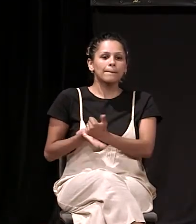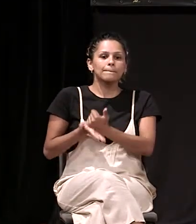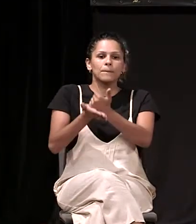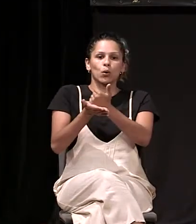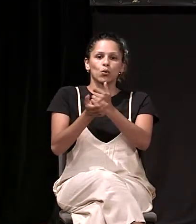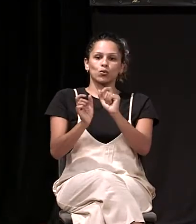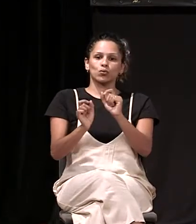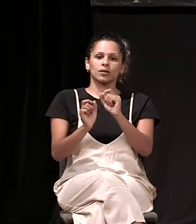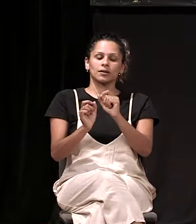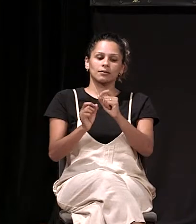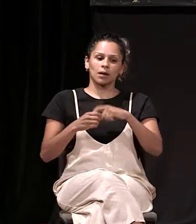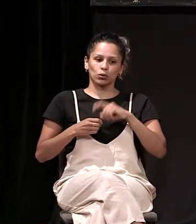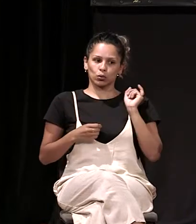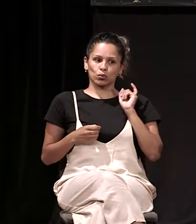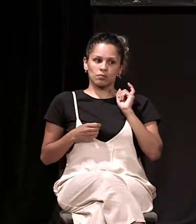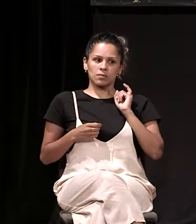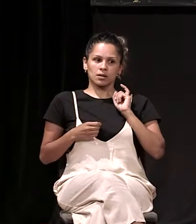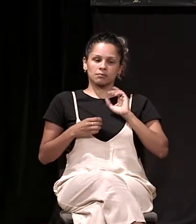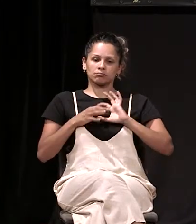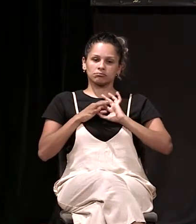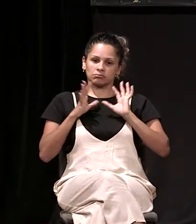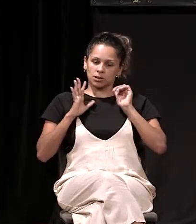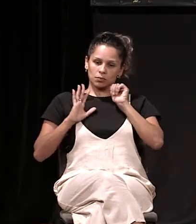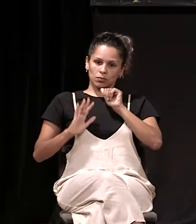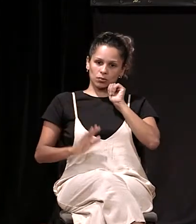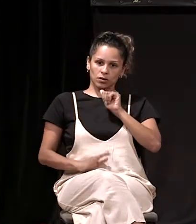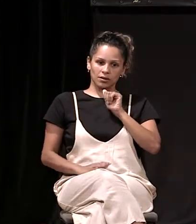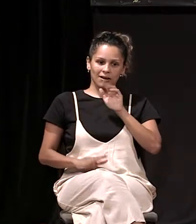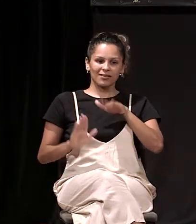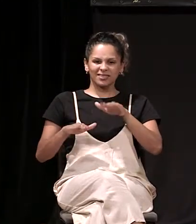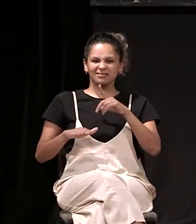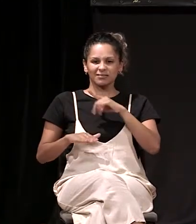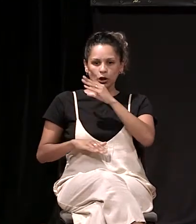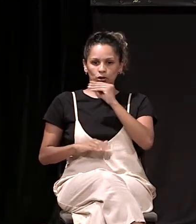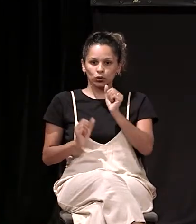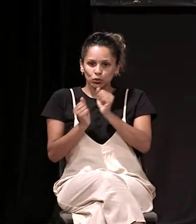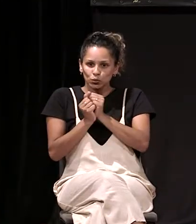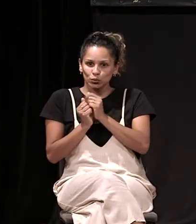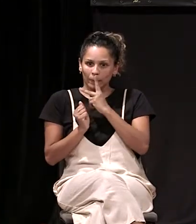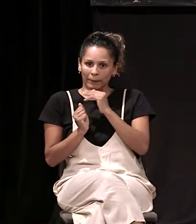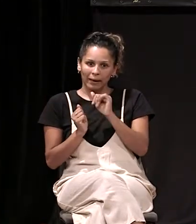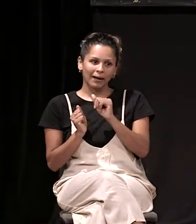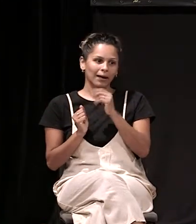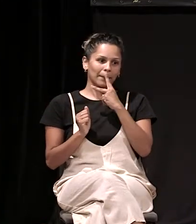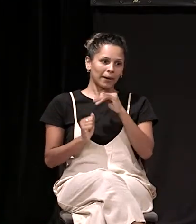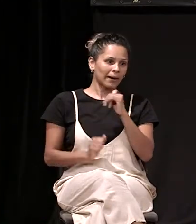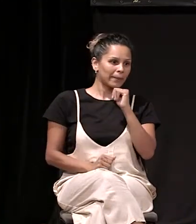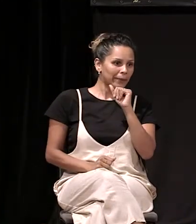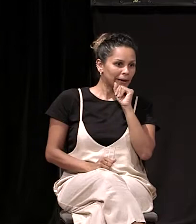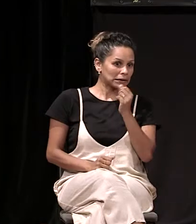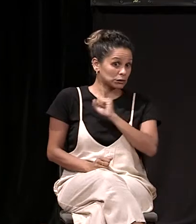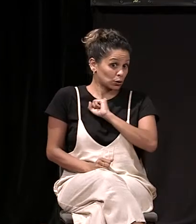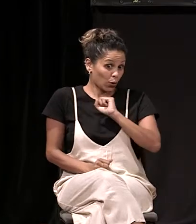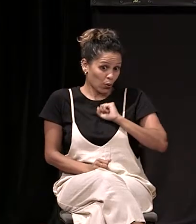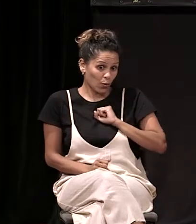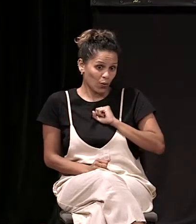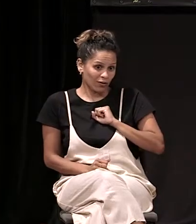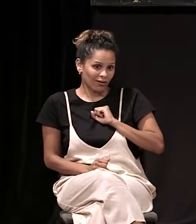de mulher, né? Porque ela também está ali, às vezes, junto dos pais, principalmente da mãe ou da sogra, né?